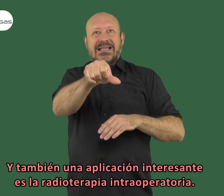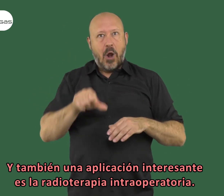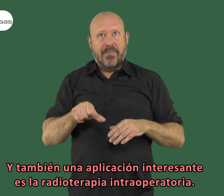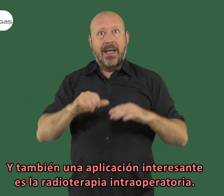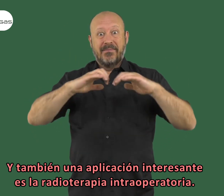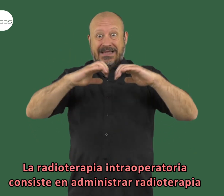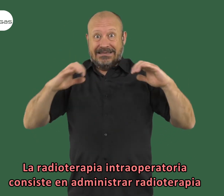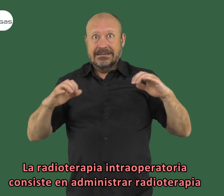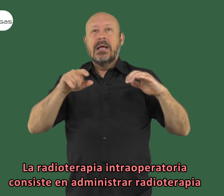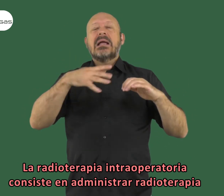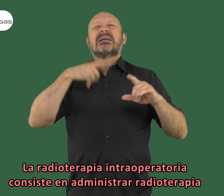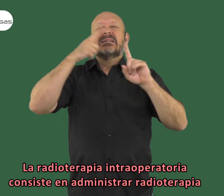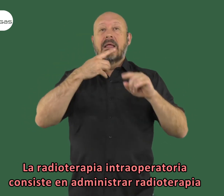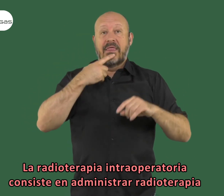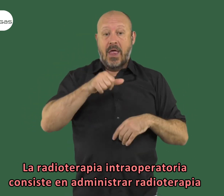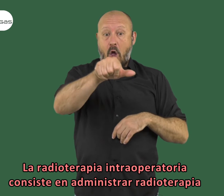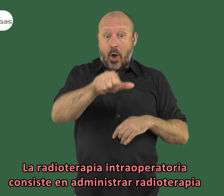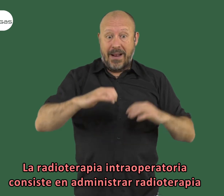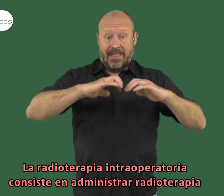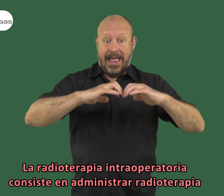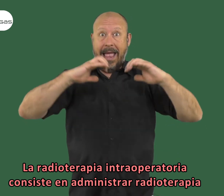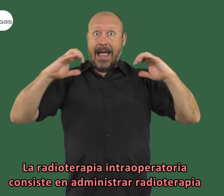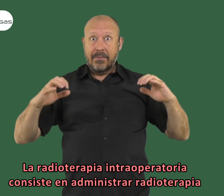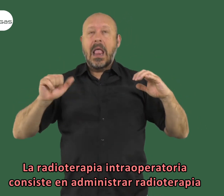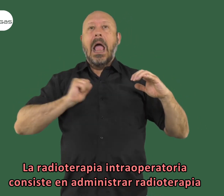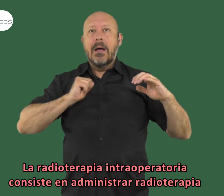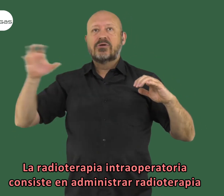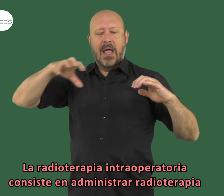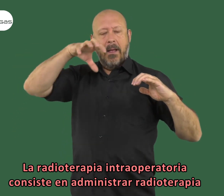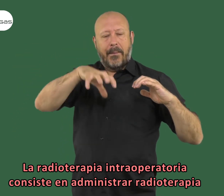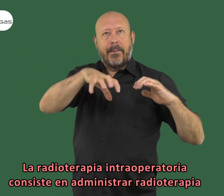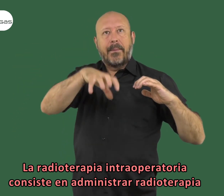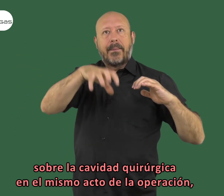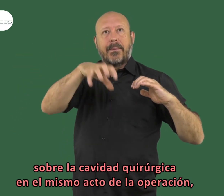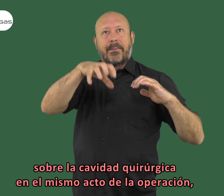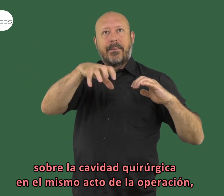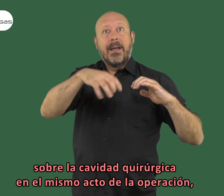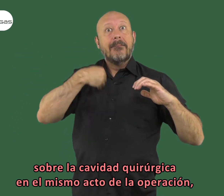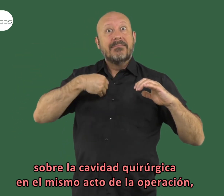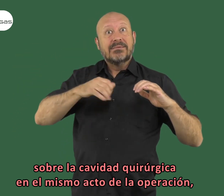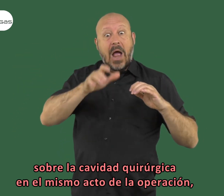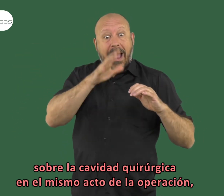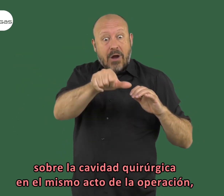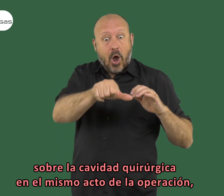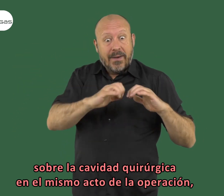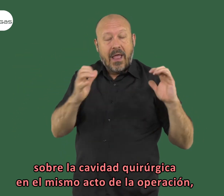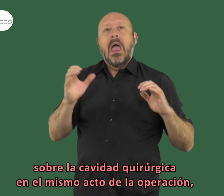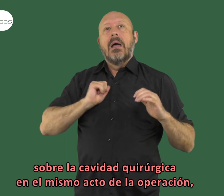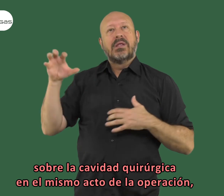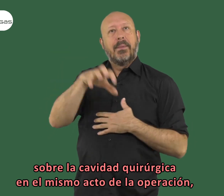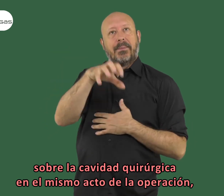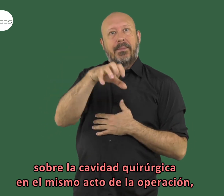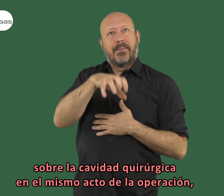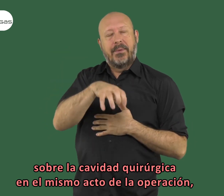radioterapia intraoperatoria. La radioterapia intraoperatoria consiste en administrar radioterapia sobre la cavidad quirúrgica en el mismo acto